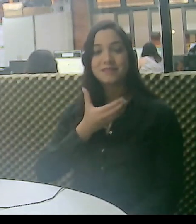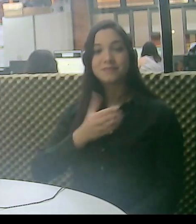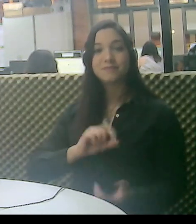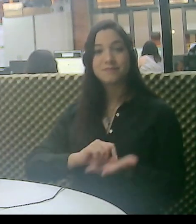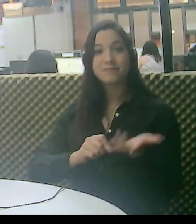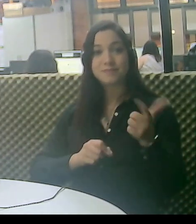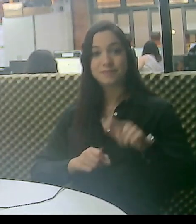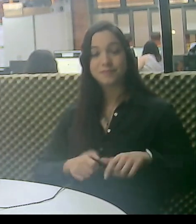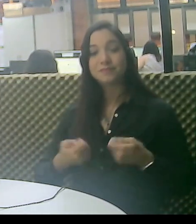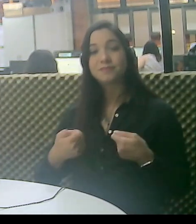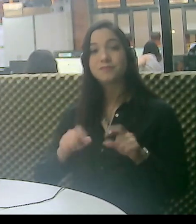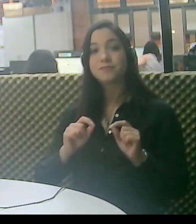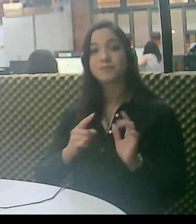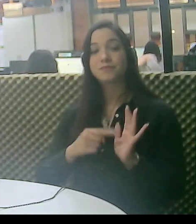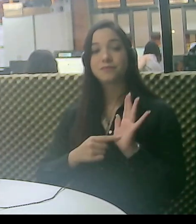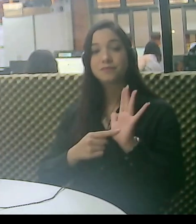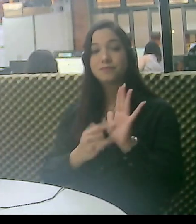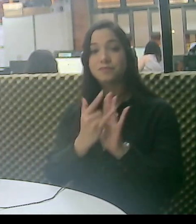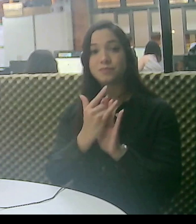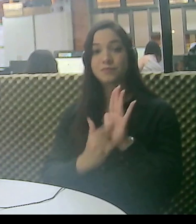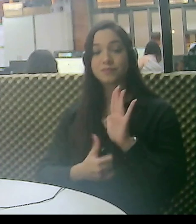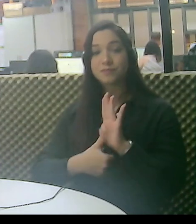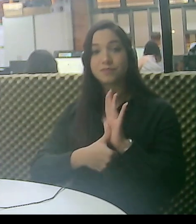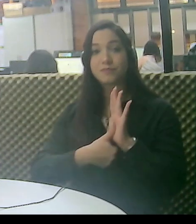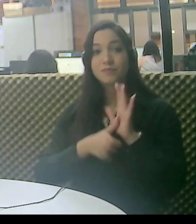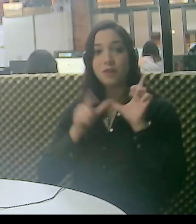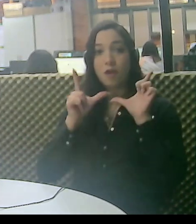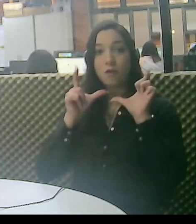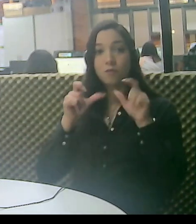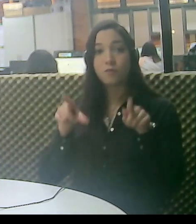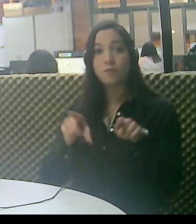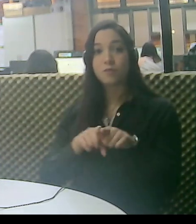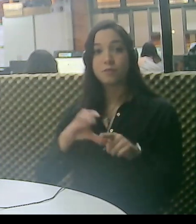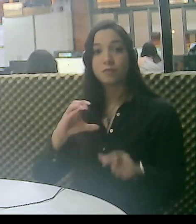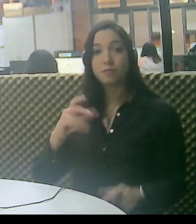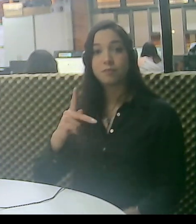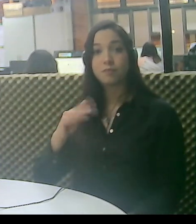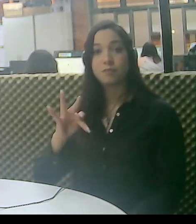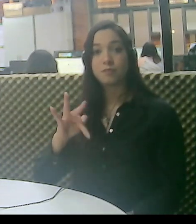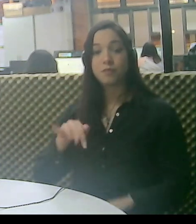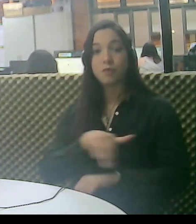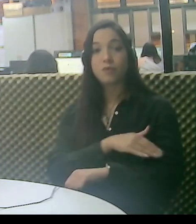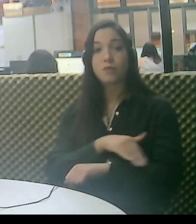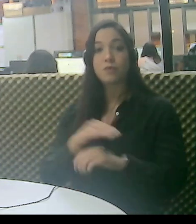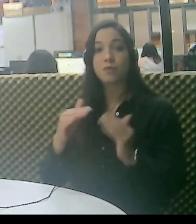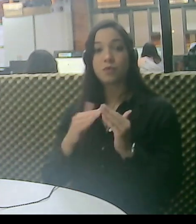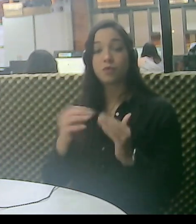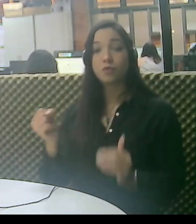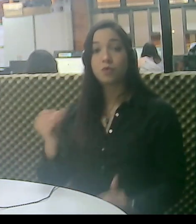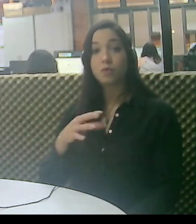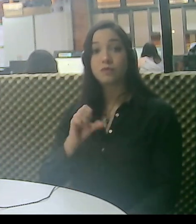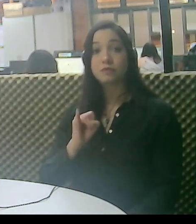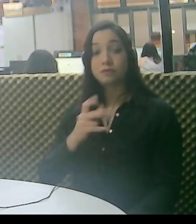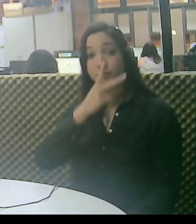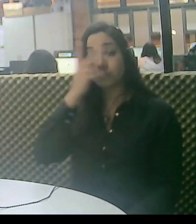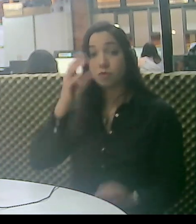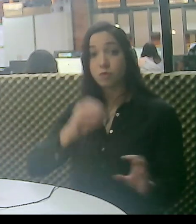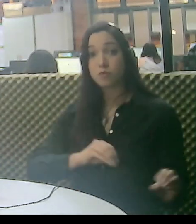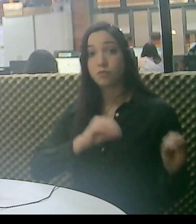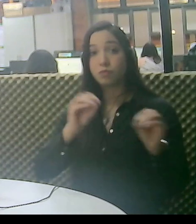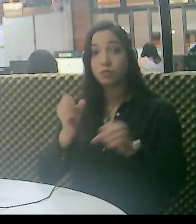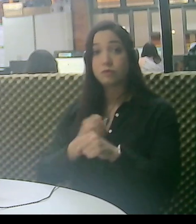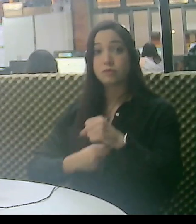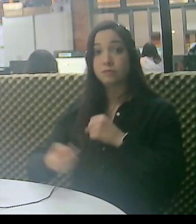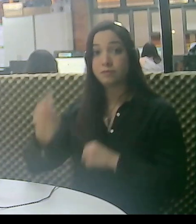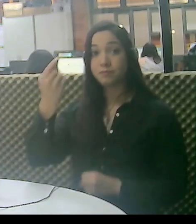recadastrar, é necessário apresentar documento de identificação com foto, CPF e comprovante de endereço recente, caso tenha se mudado no